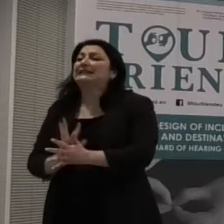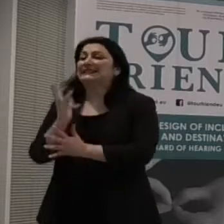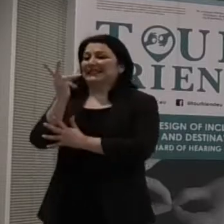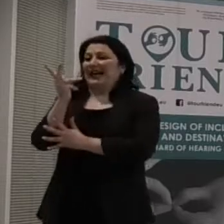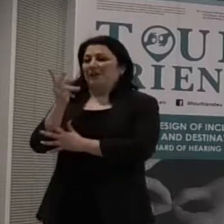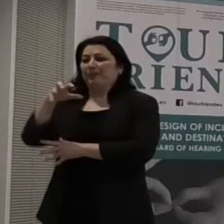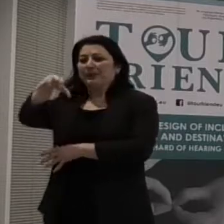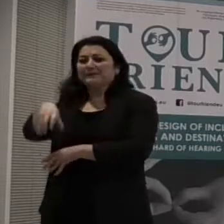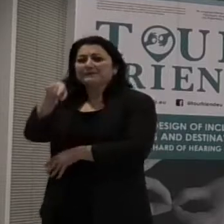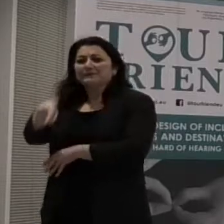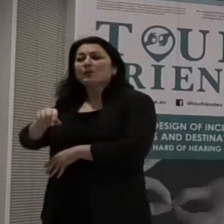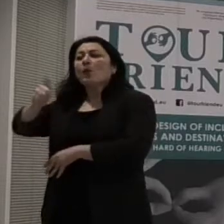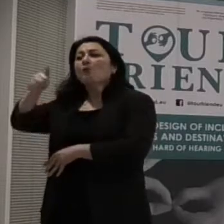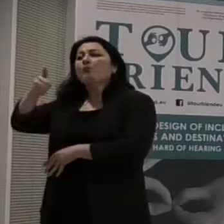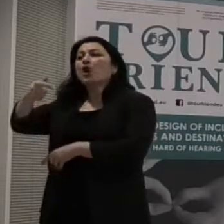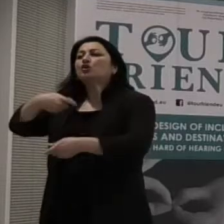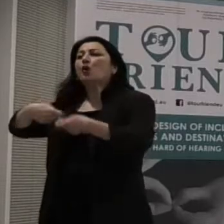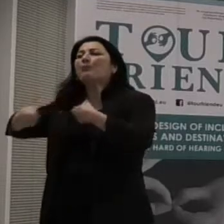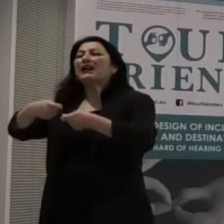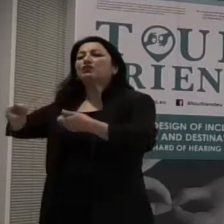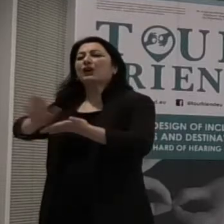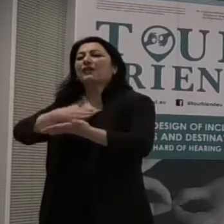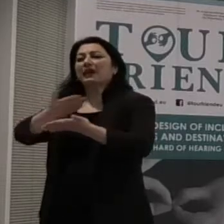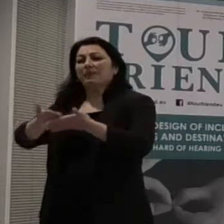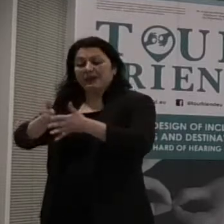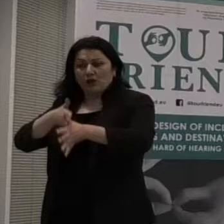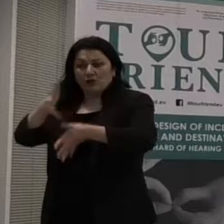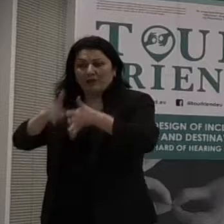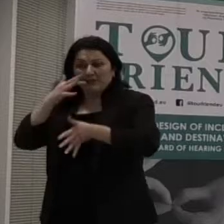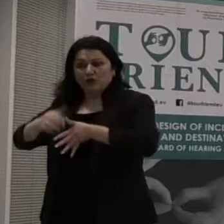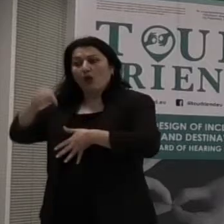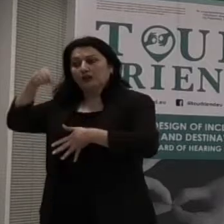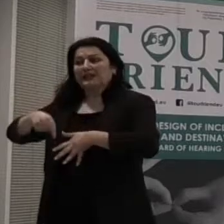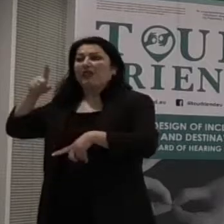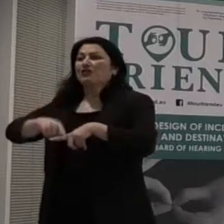πρώτο πρακτορείο διερμηνέων νοηματικής γλώσσας στην Ελλάδα,